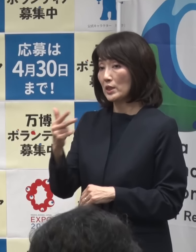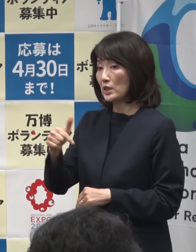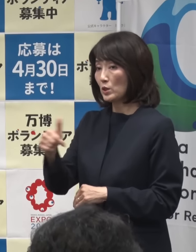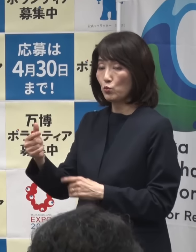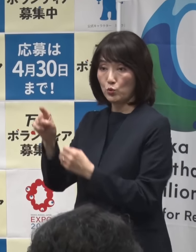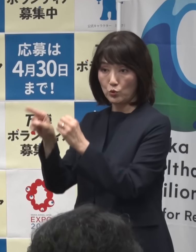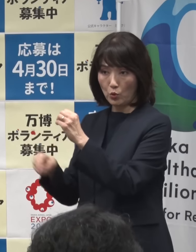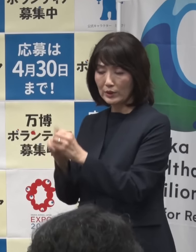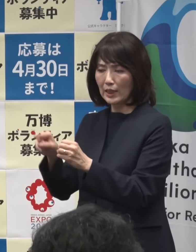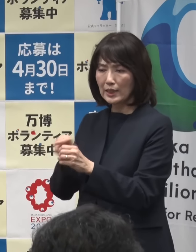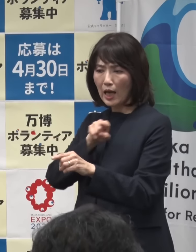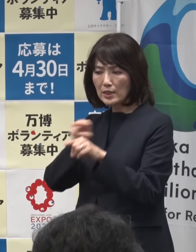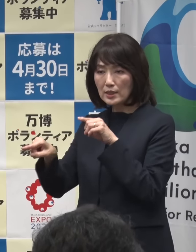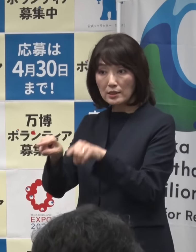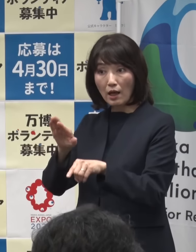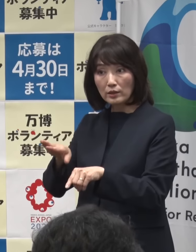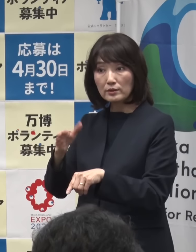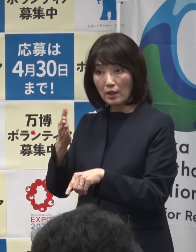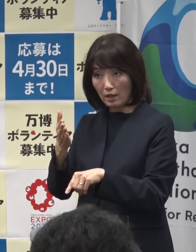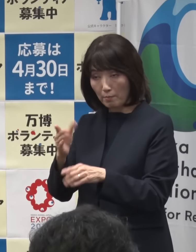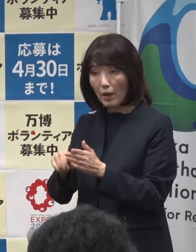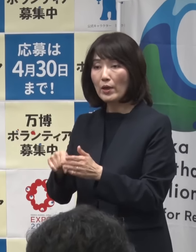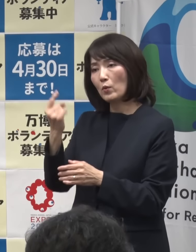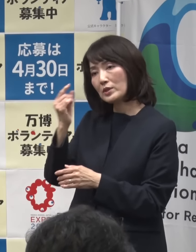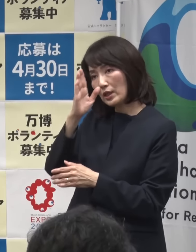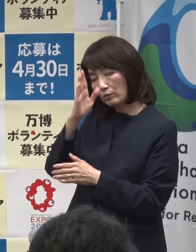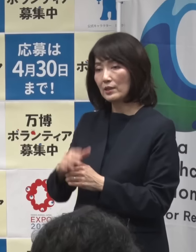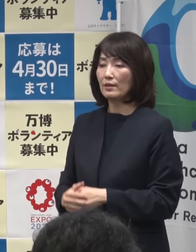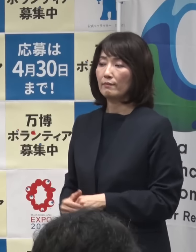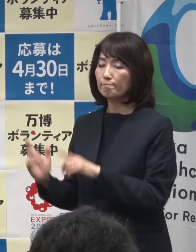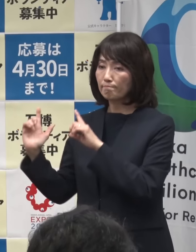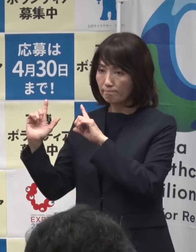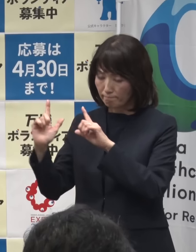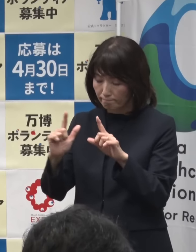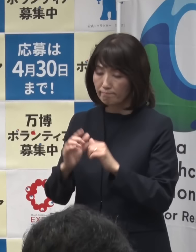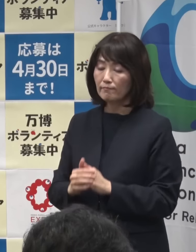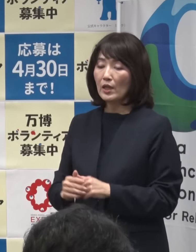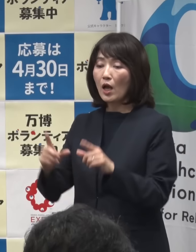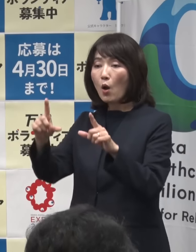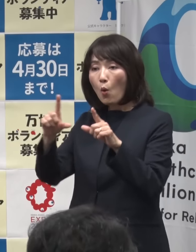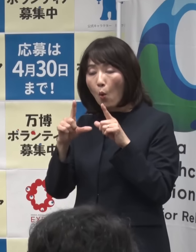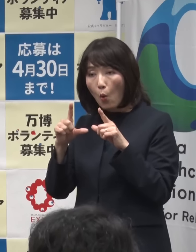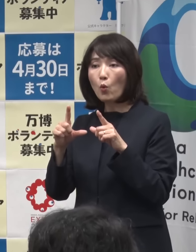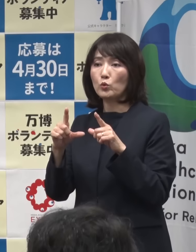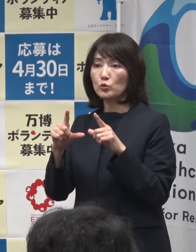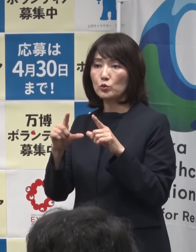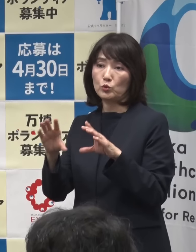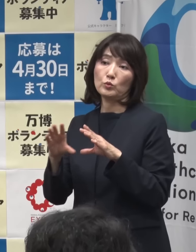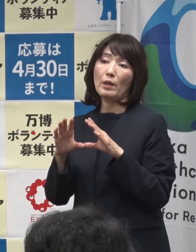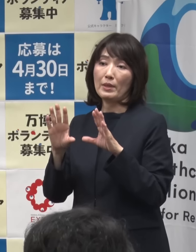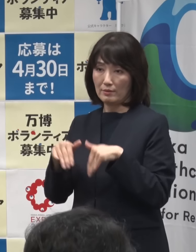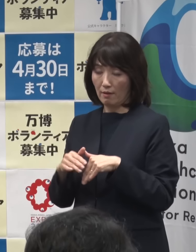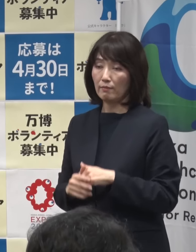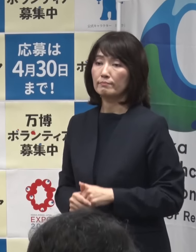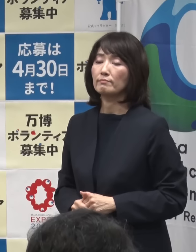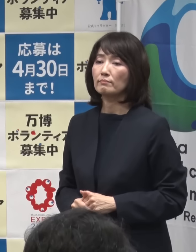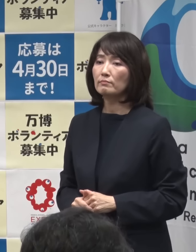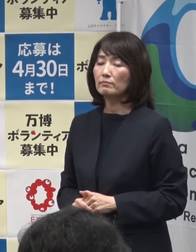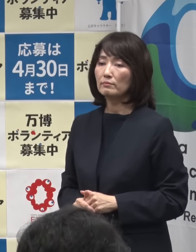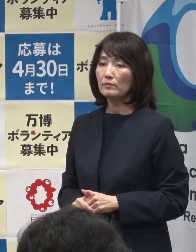か指示を出していることがもしあれば教えていただけますでしょうか。 はい、報告は受けています。